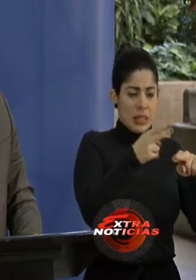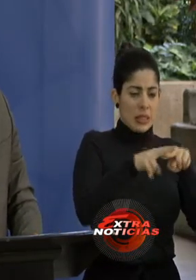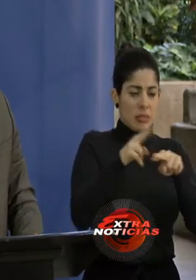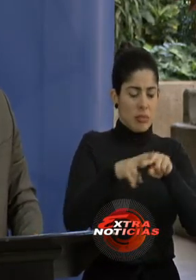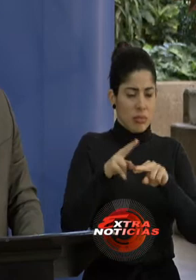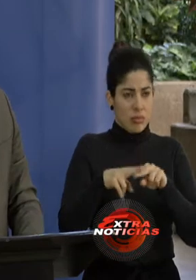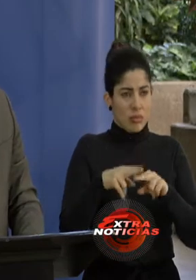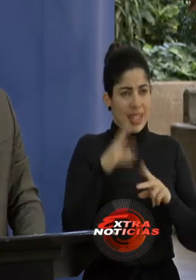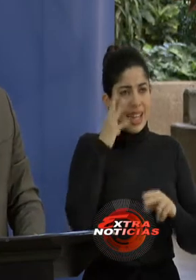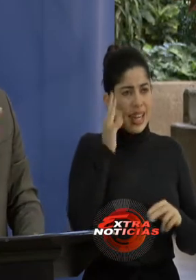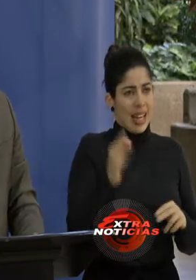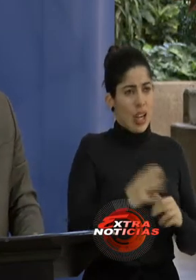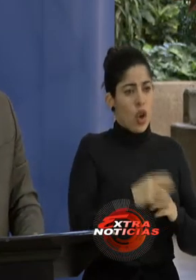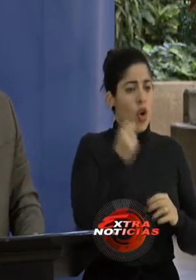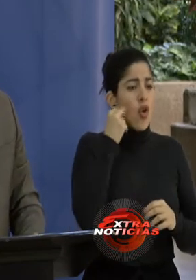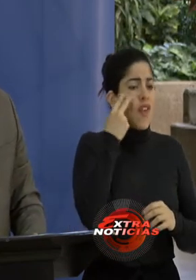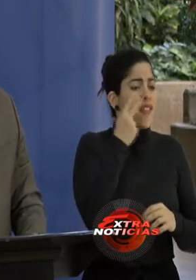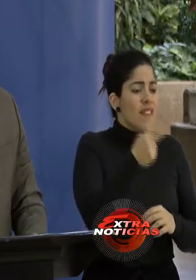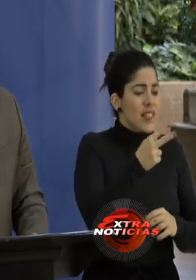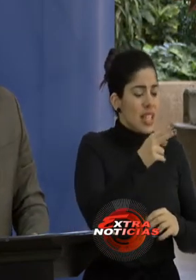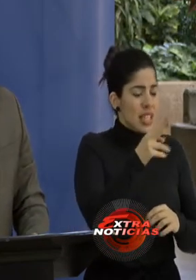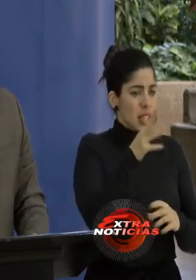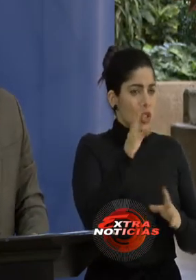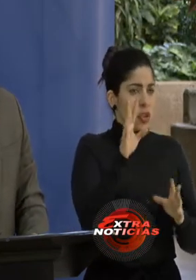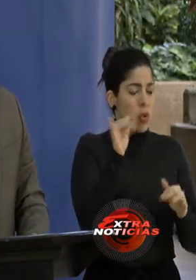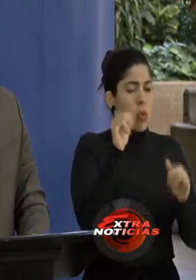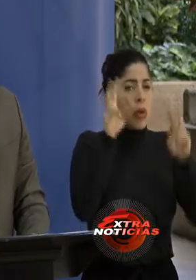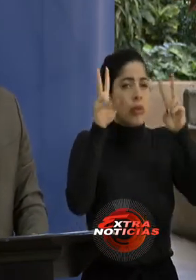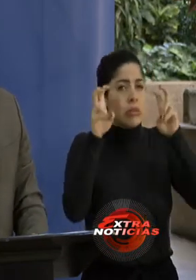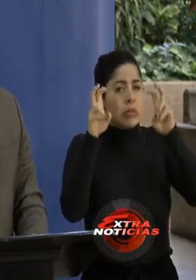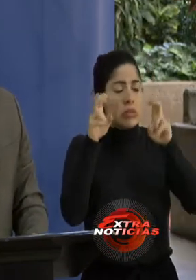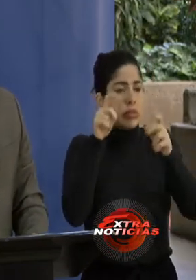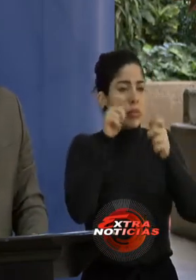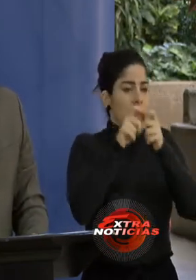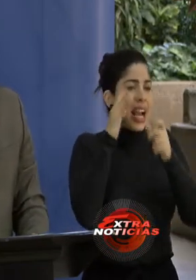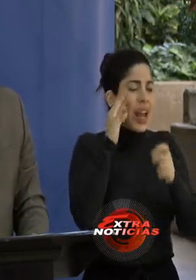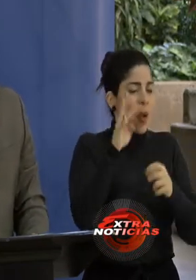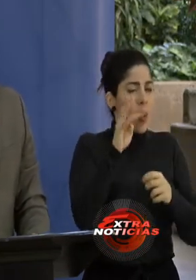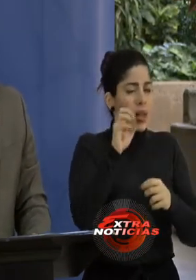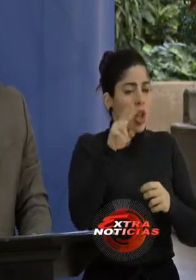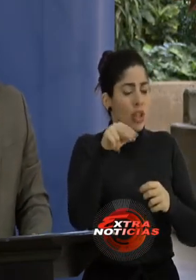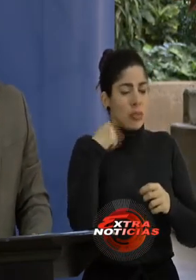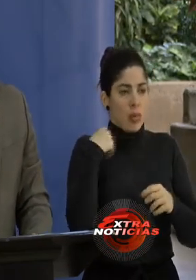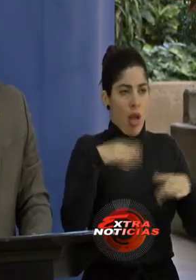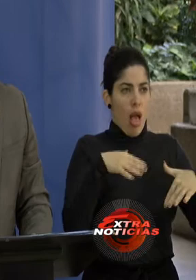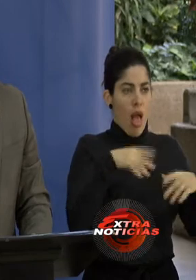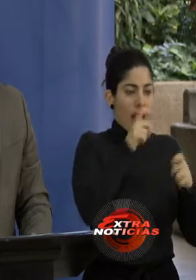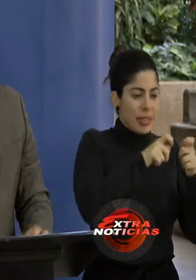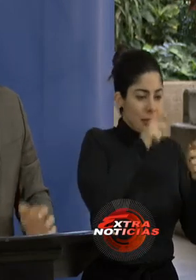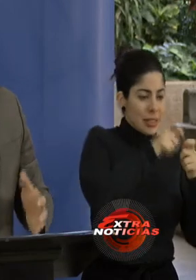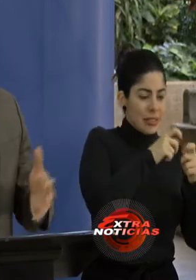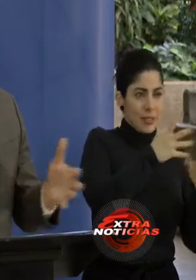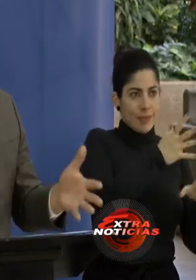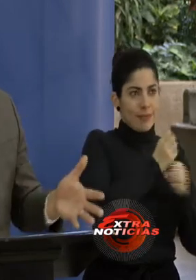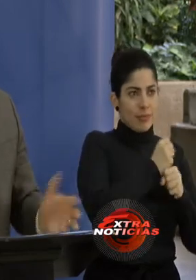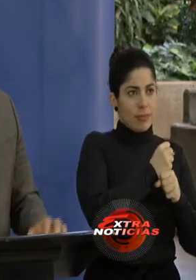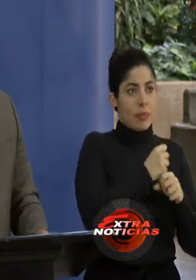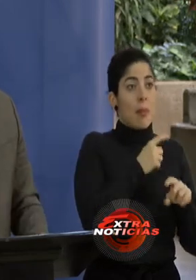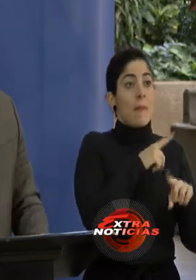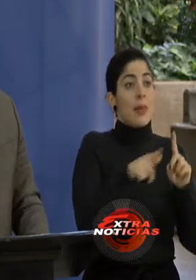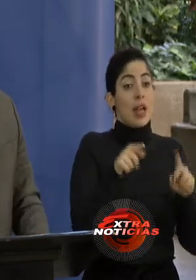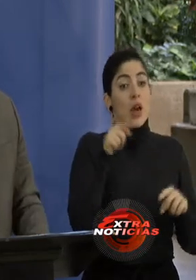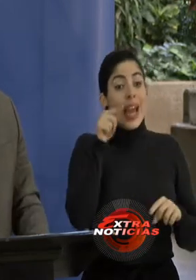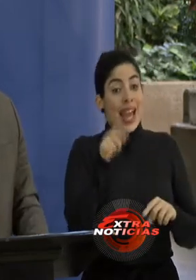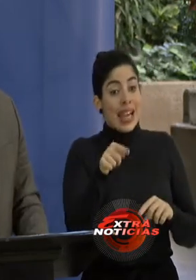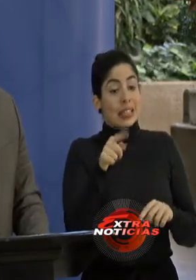de lo que he visto lo digo así con ese comillas porque no tengo esa imprecisión que es en todo caso lo que